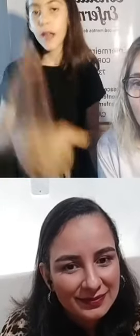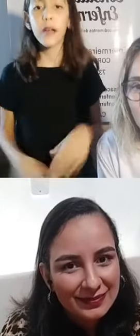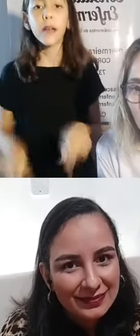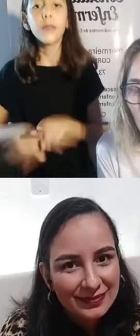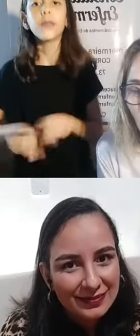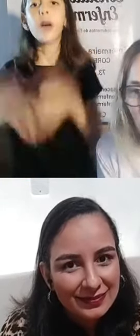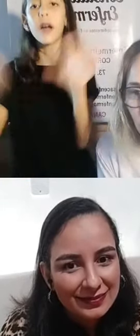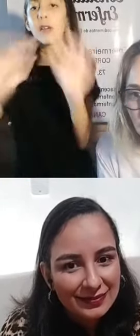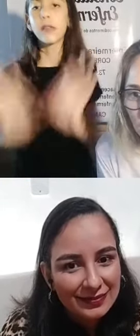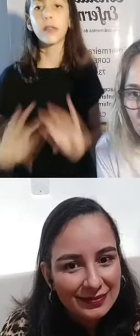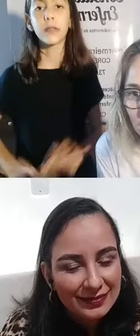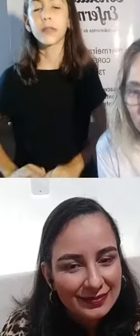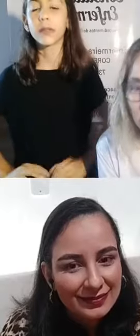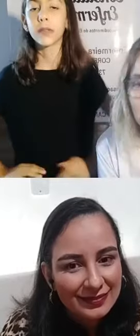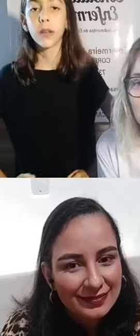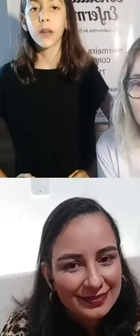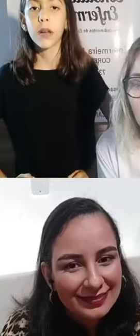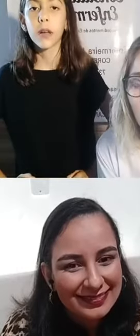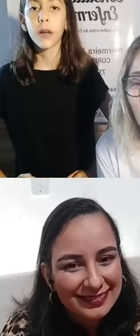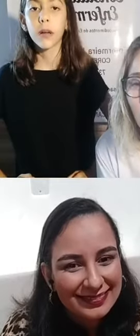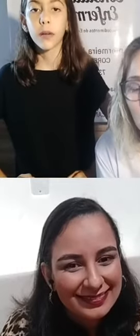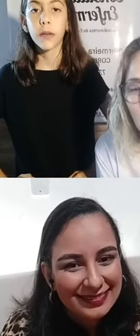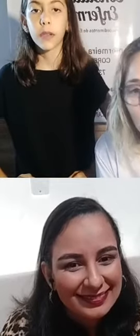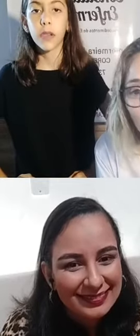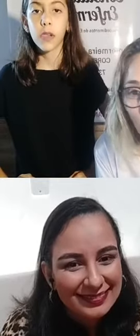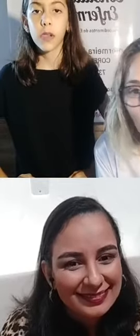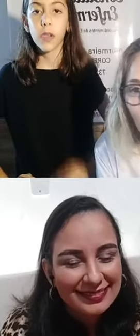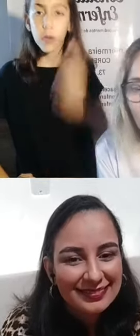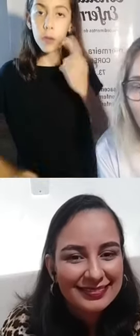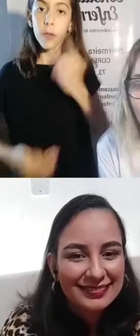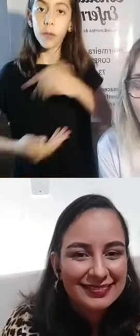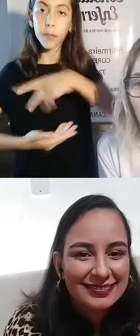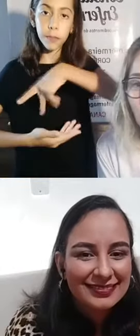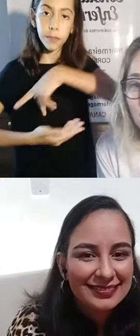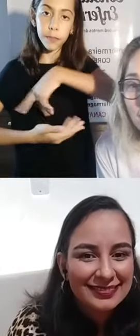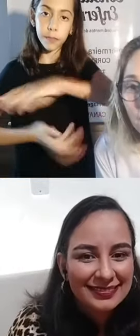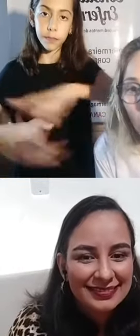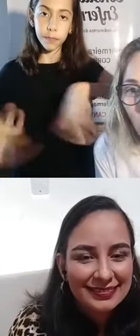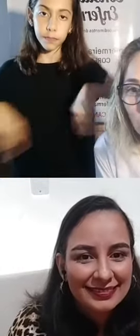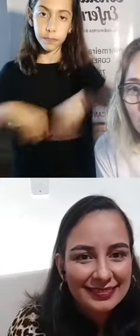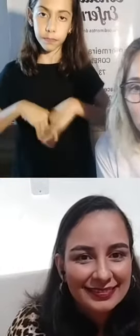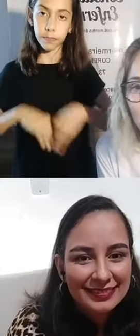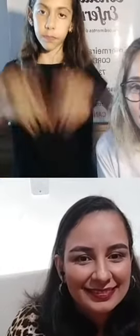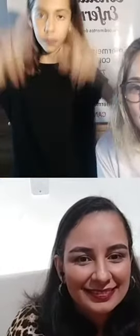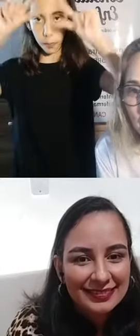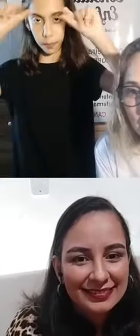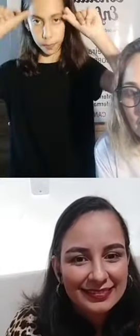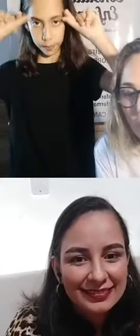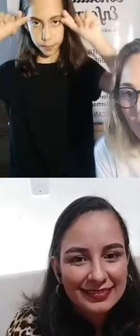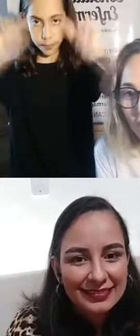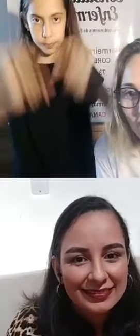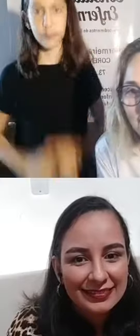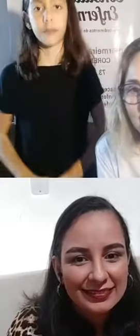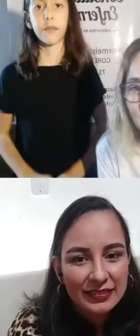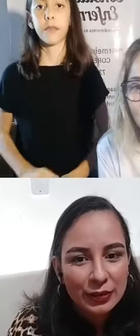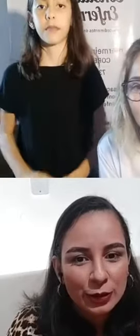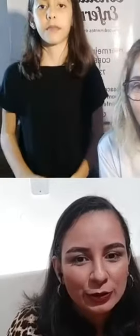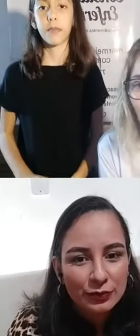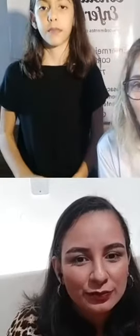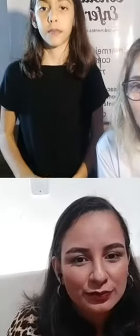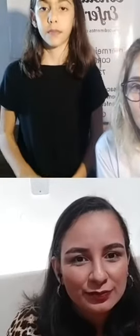ter aceito o convite do Rosa Consultório. É um prazer enorme ter você aqui na nossa